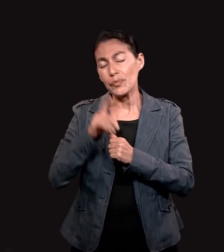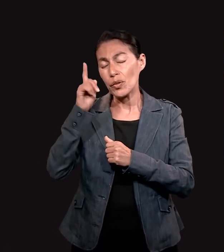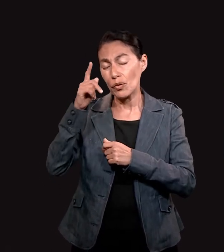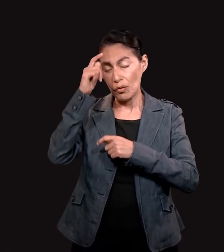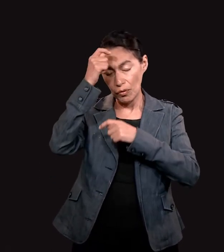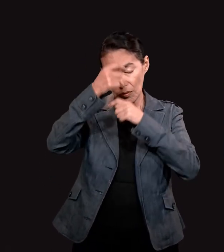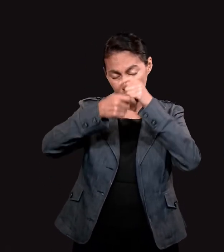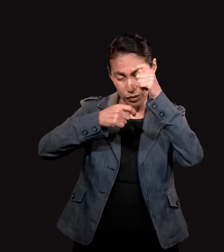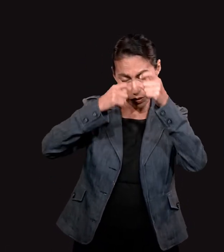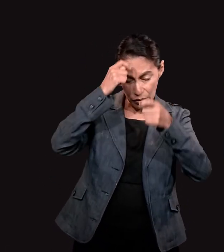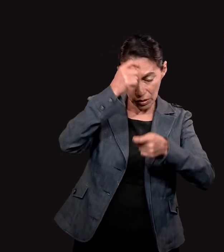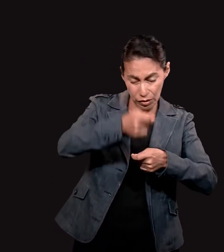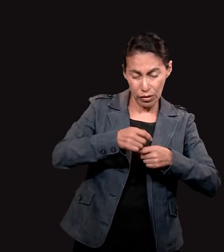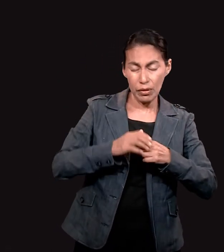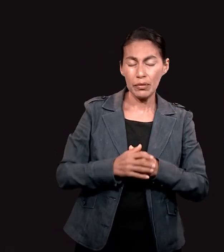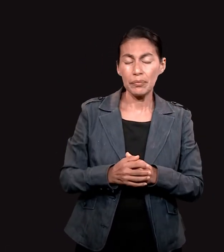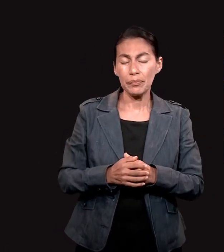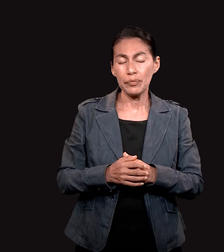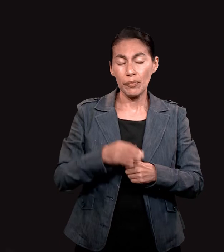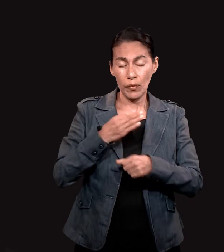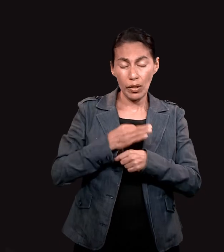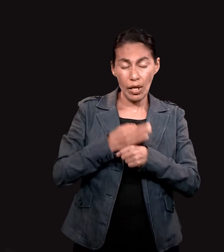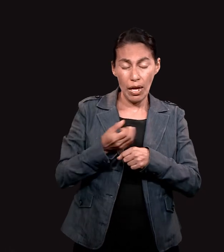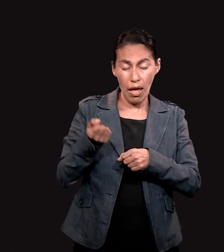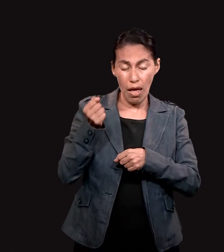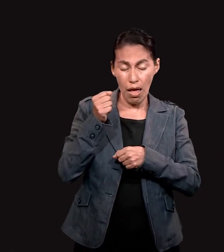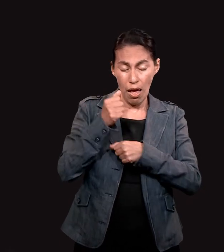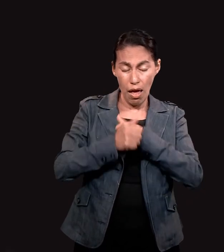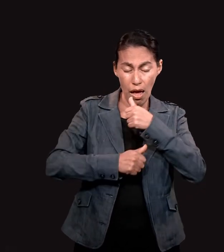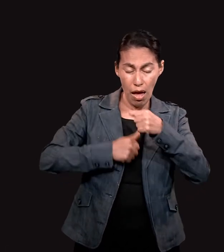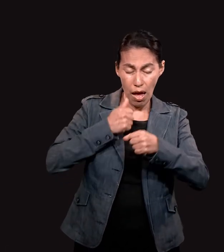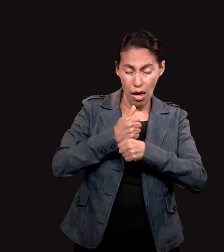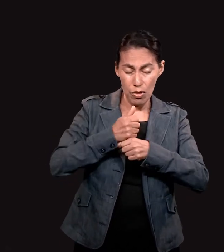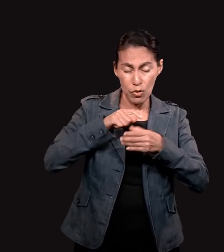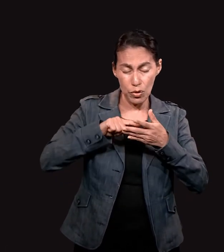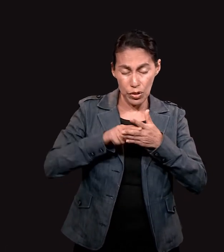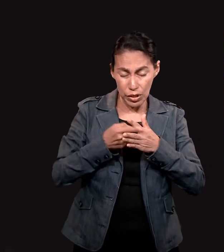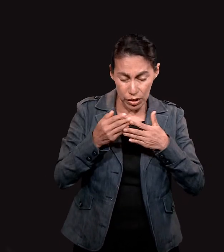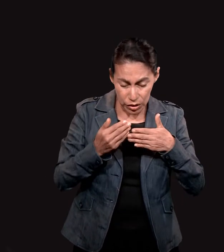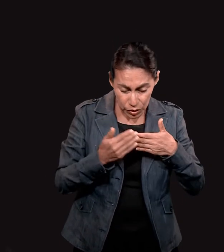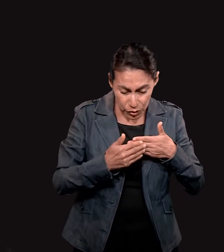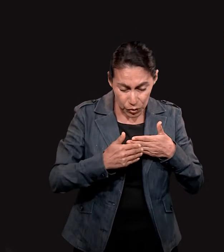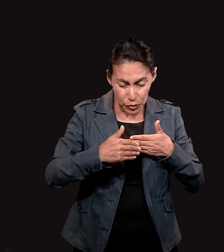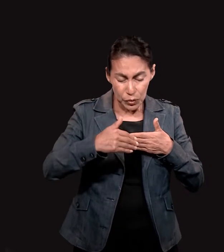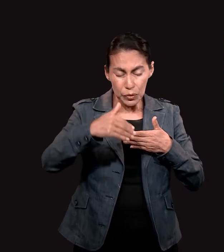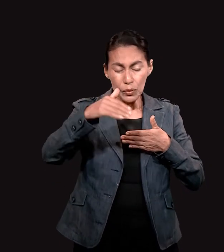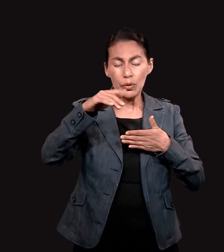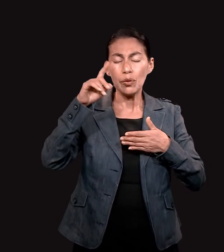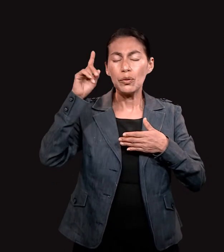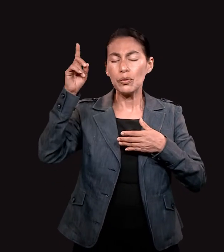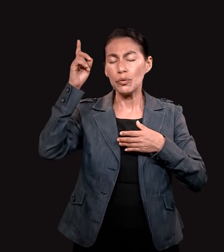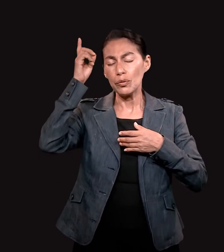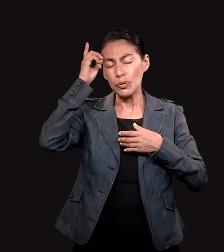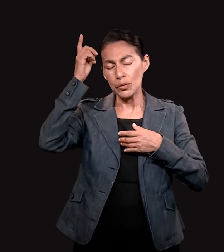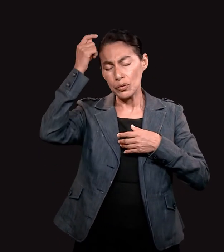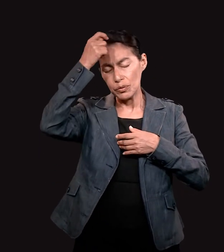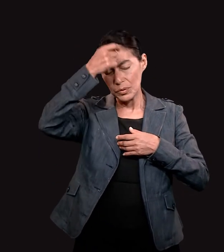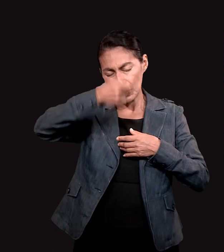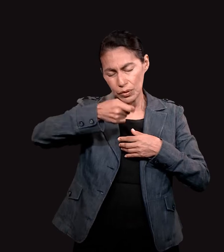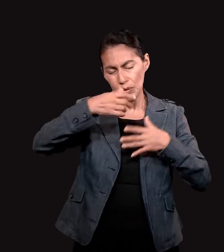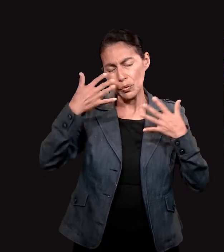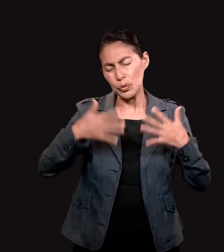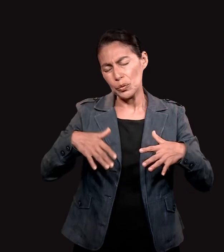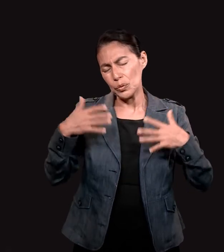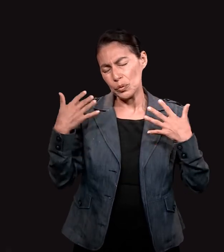que pueda ser derramadas bendiciones en sus vidas, Señor, y que este año que inicia pueda ser marcado, Señor, por